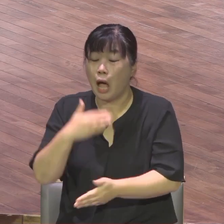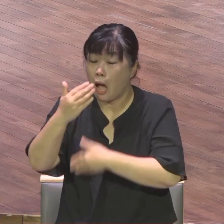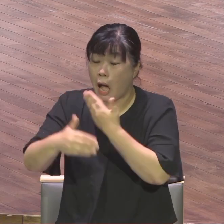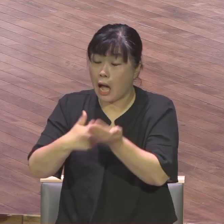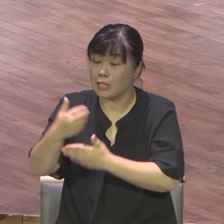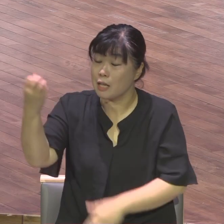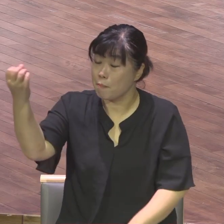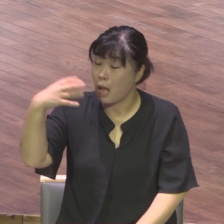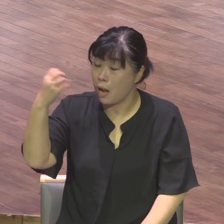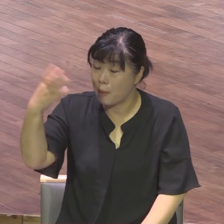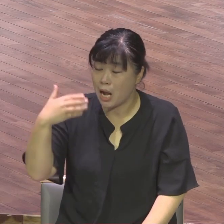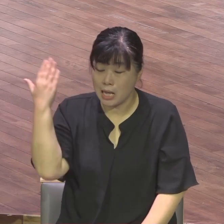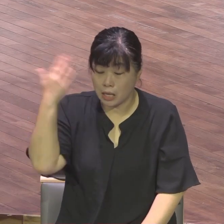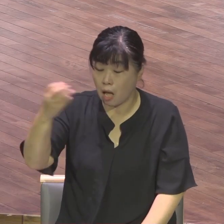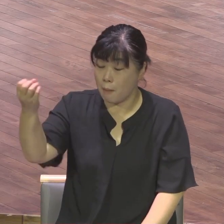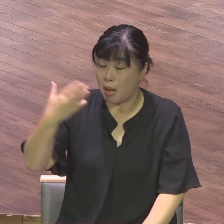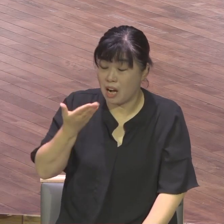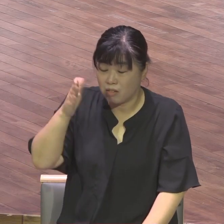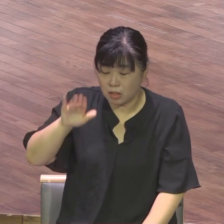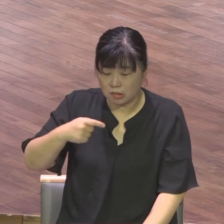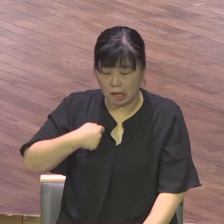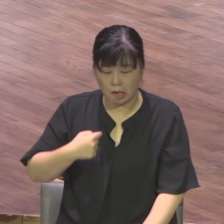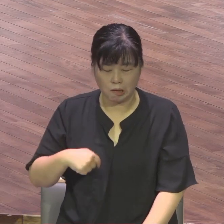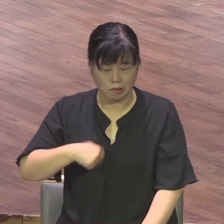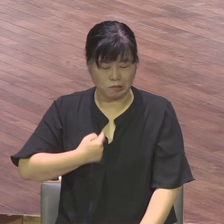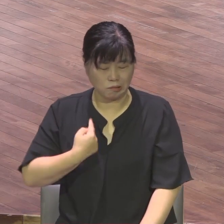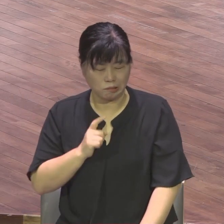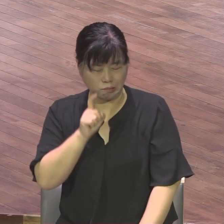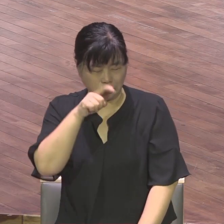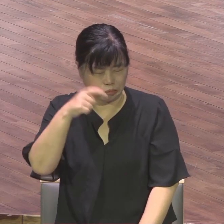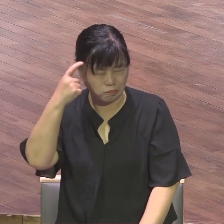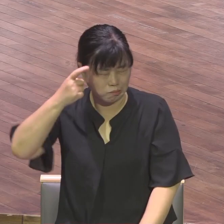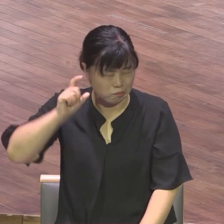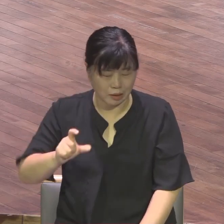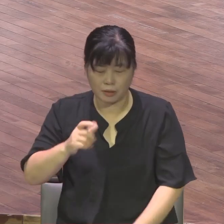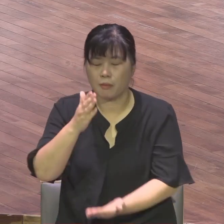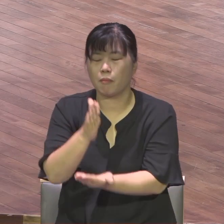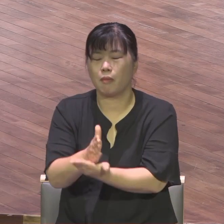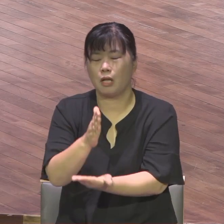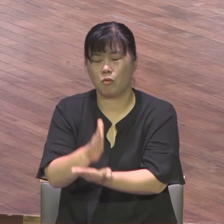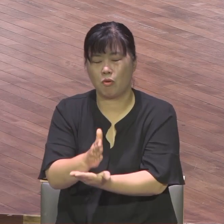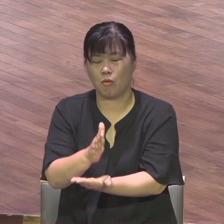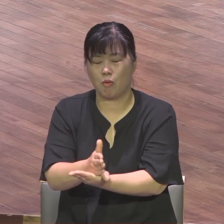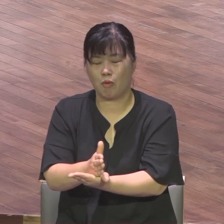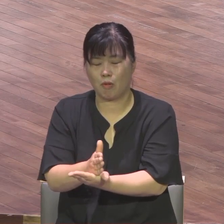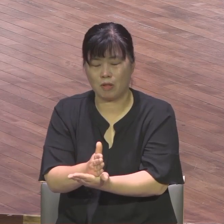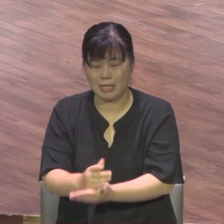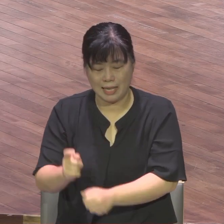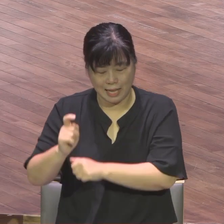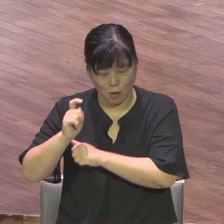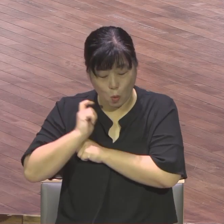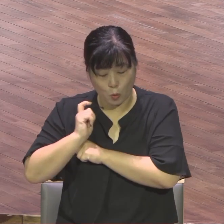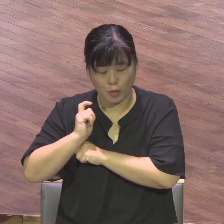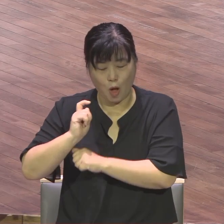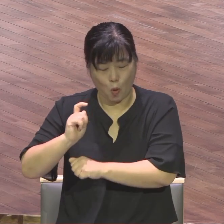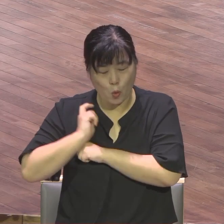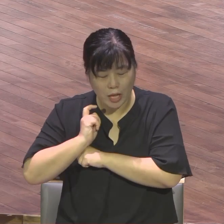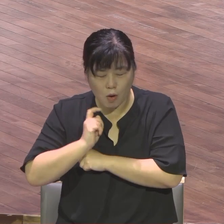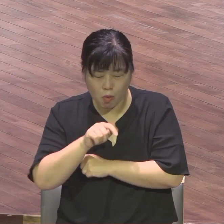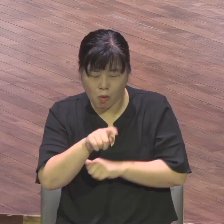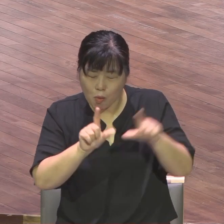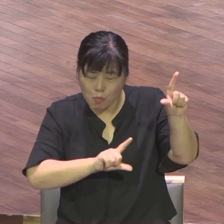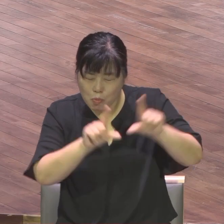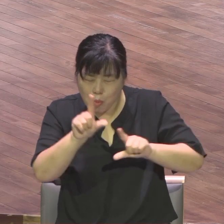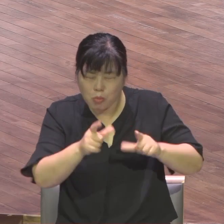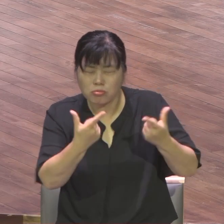우리가 하나님을 속이겠습니까? 하나님 앞에서 정말로 이 깨끗한 고넬료처럼 우리의 심령이